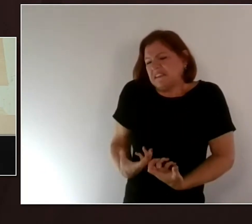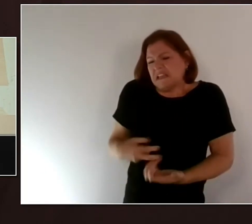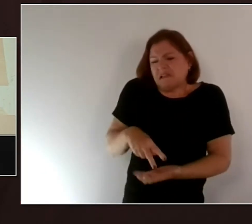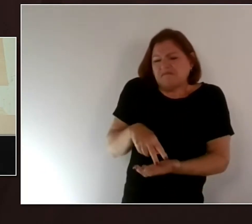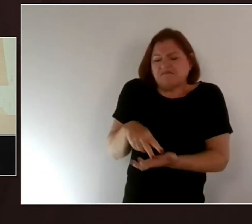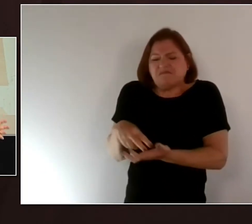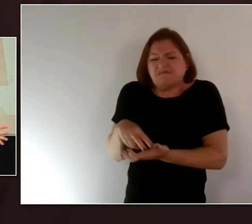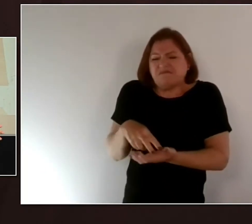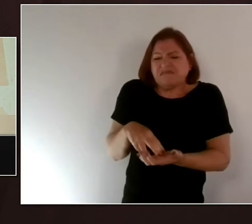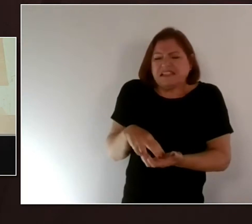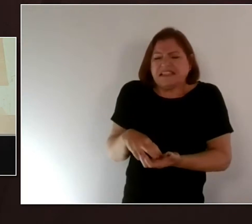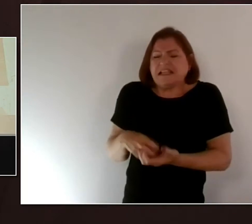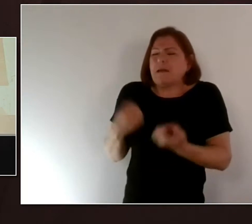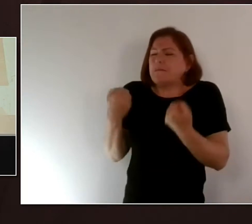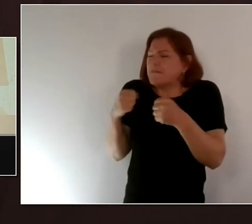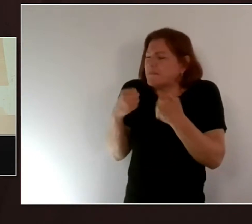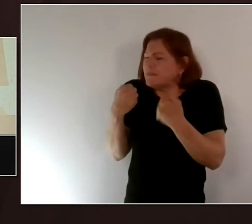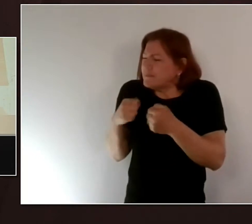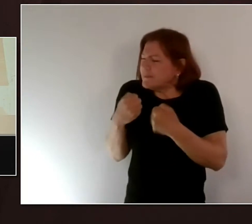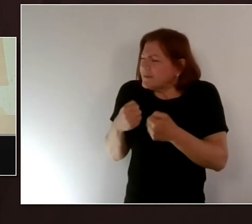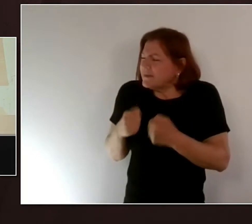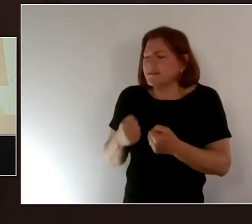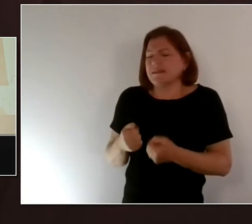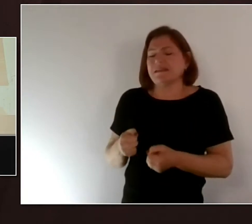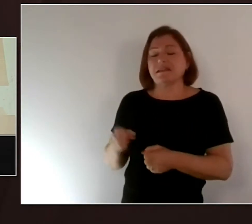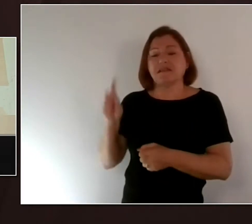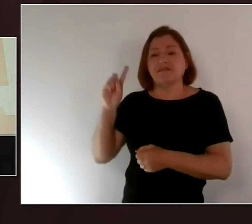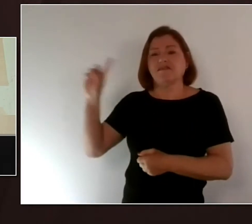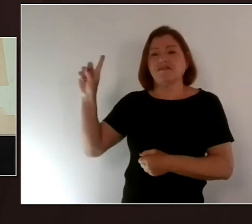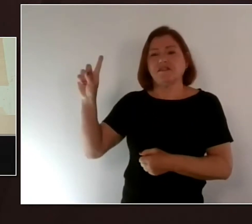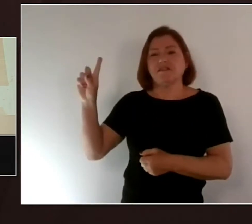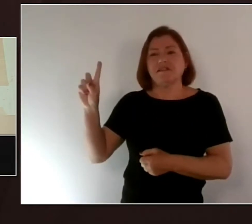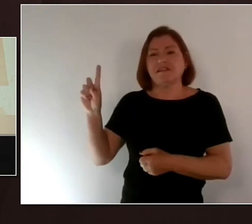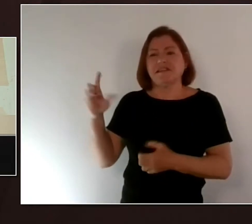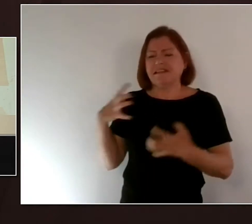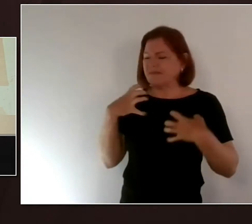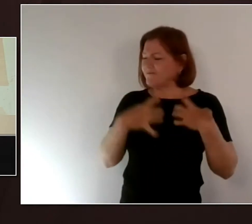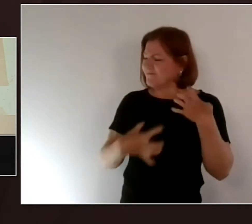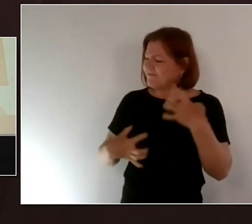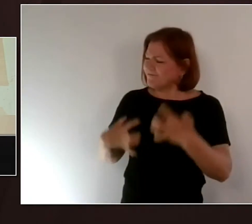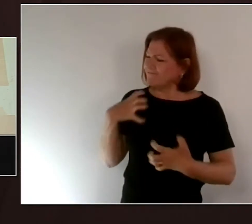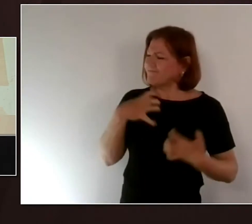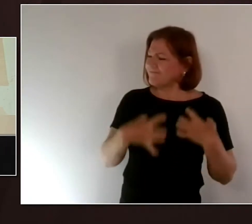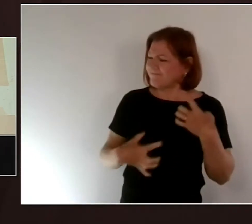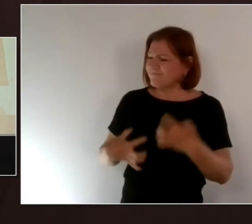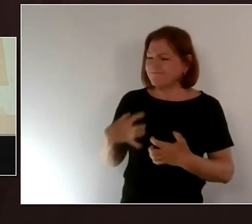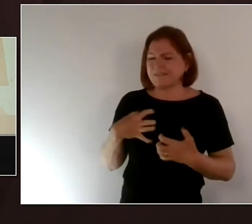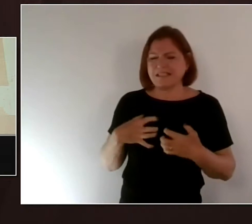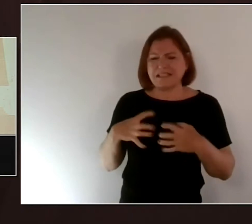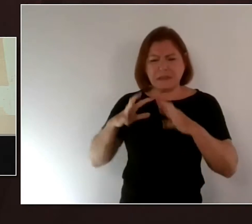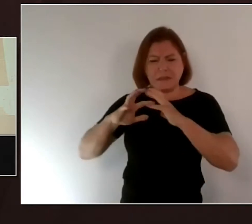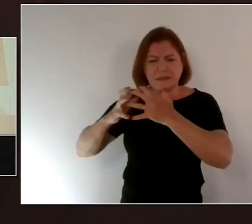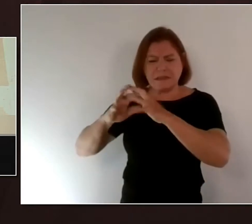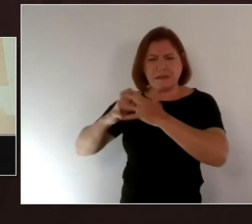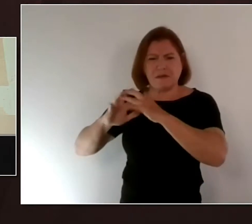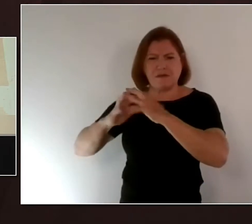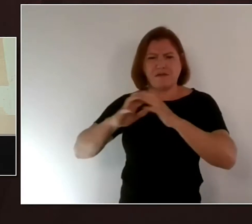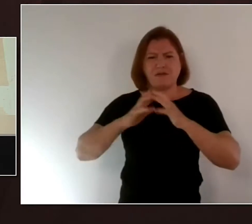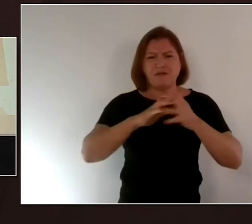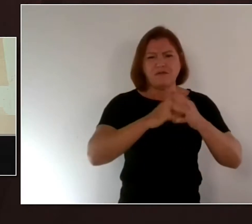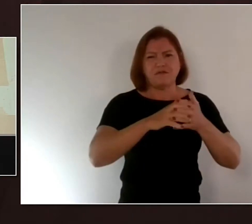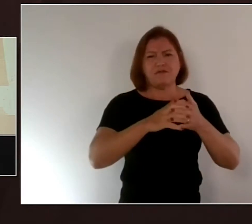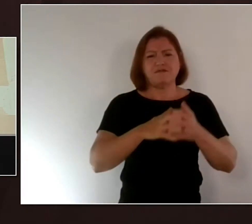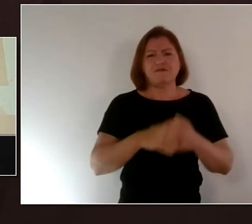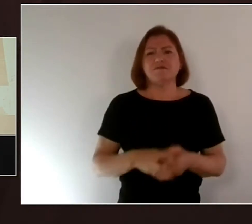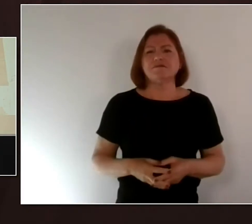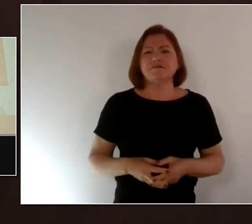muita necessidade de Deus, muito desespero, em conflitos que não